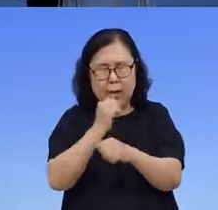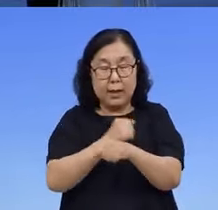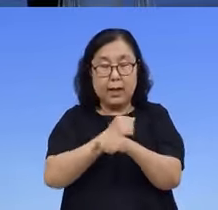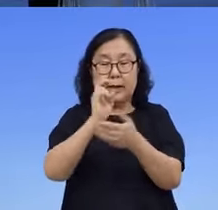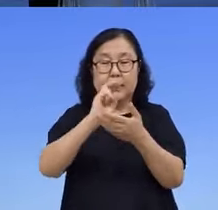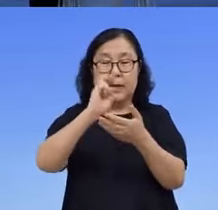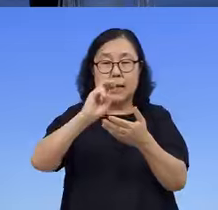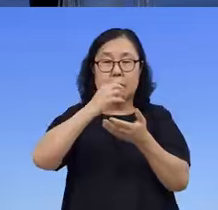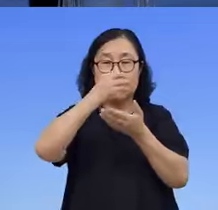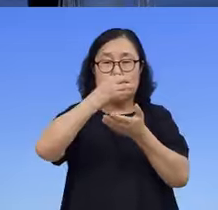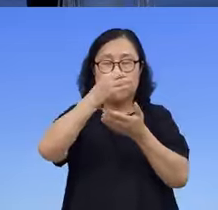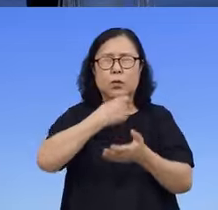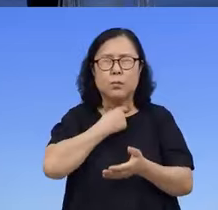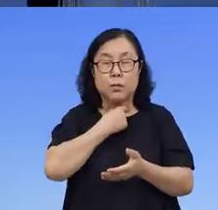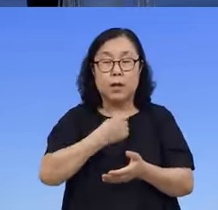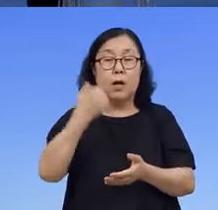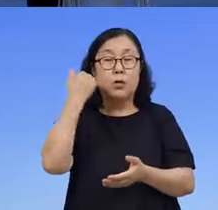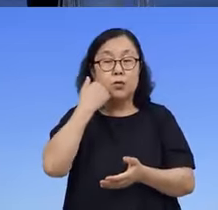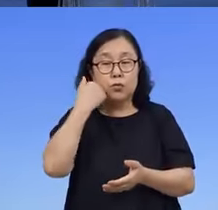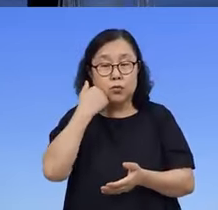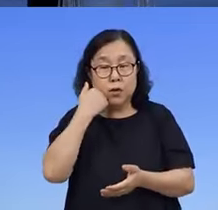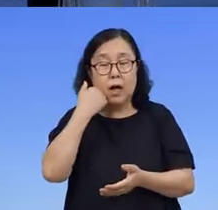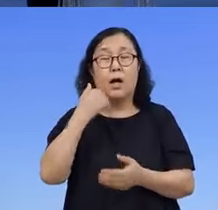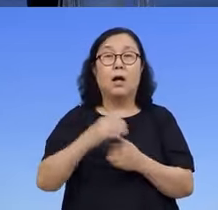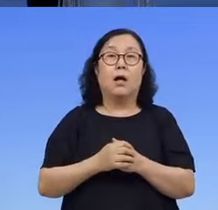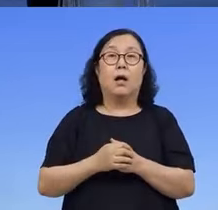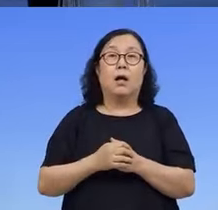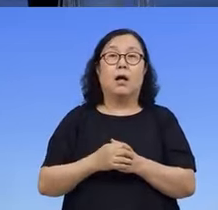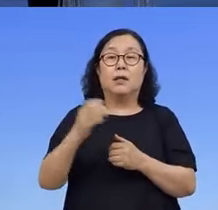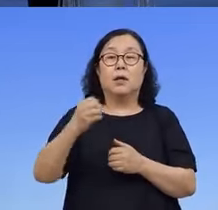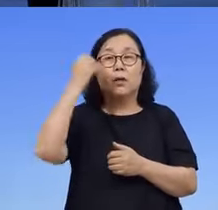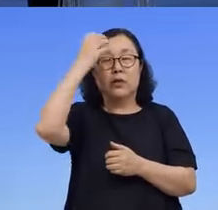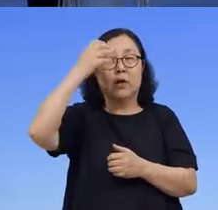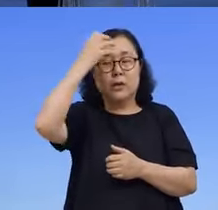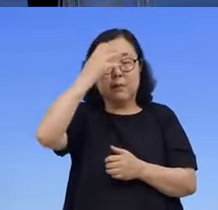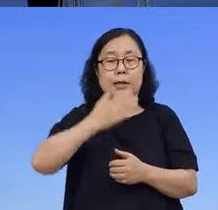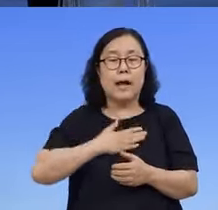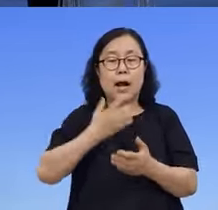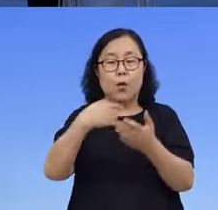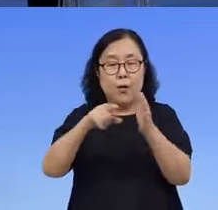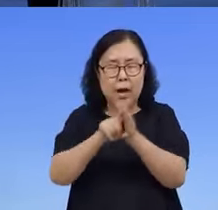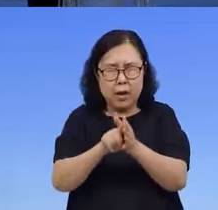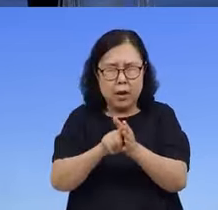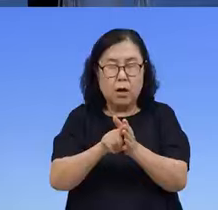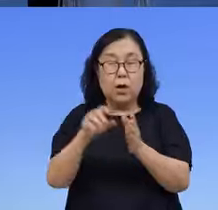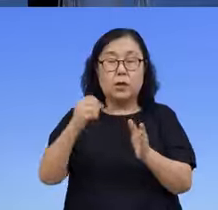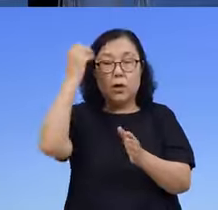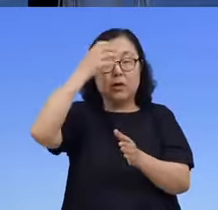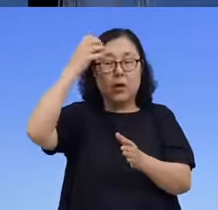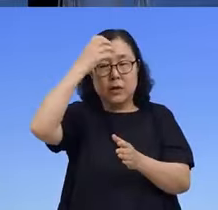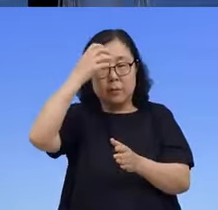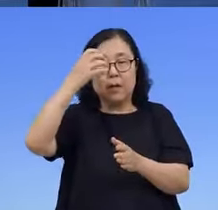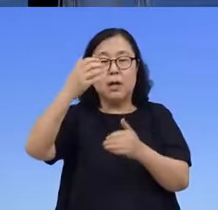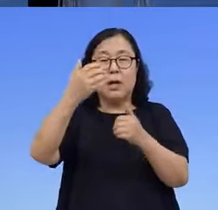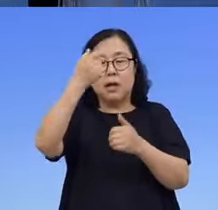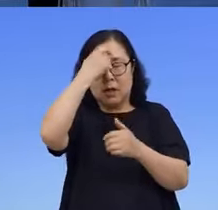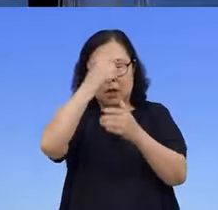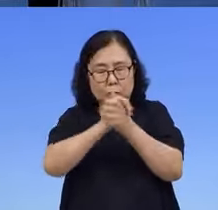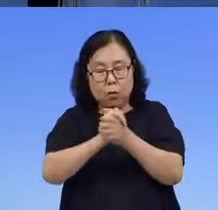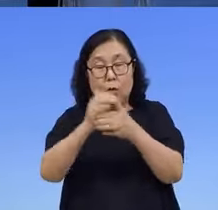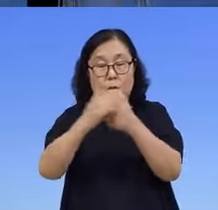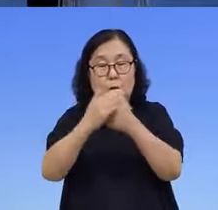찬양이 부르고 싶어졌습니다. 누군가 날 위하여, 누군가 기도하네를 성령님 날 위하여, 성령님 기도하네로